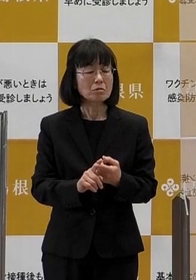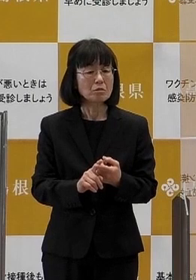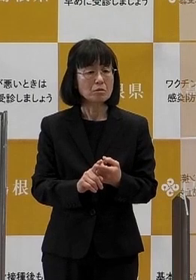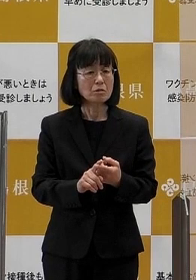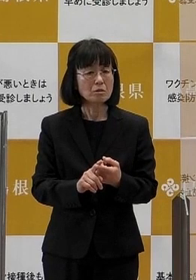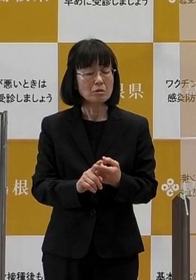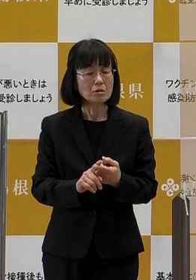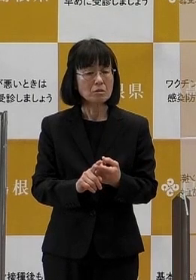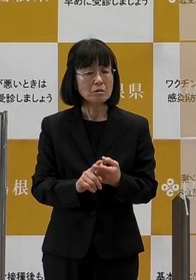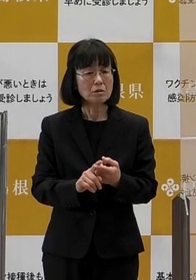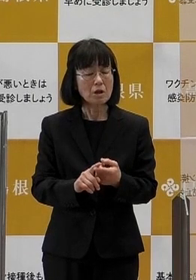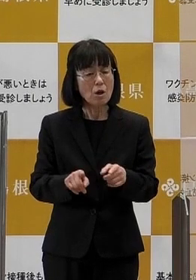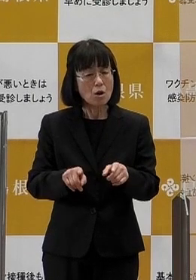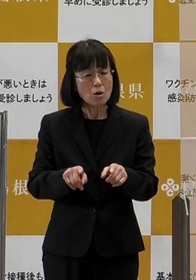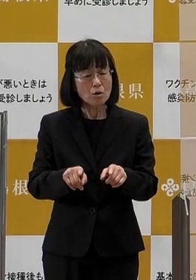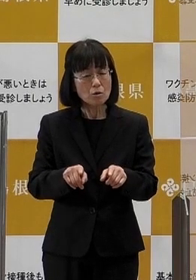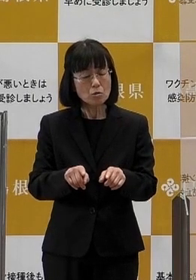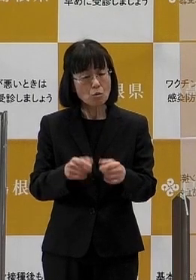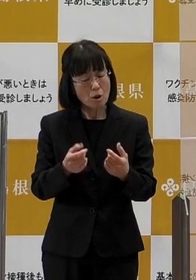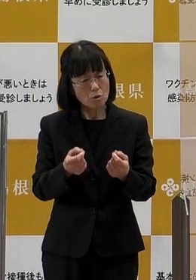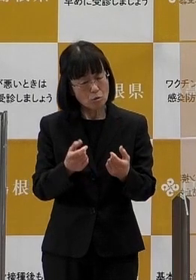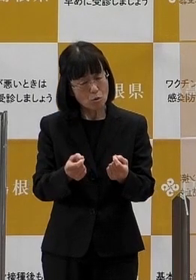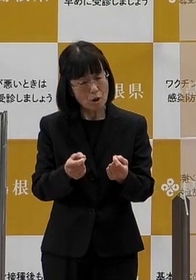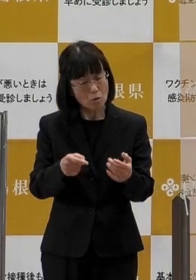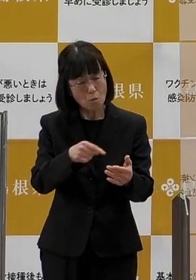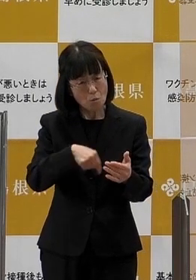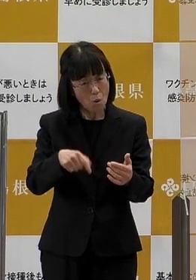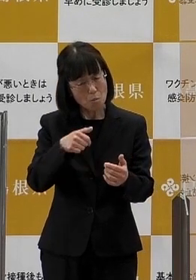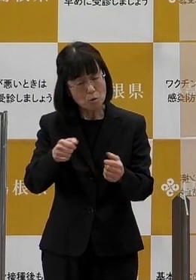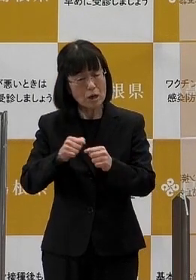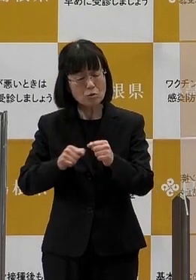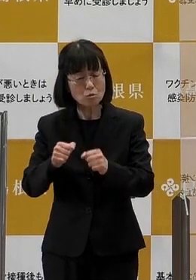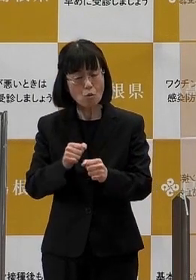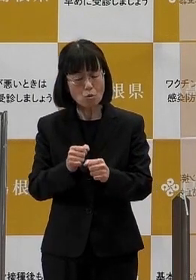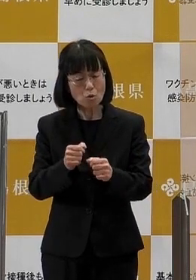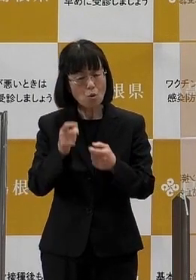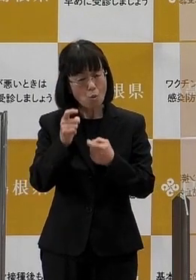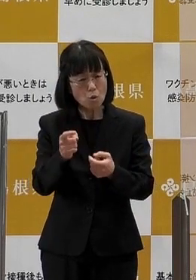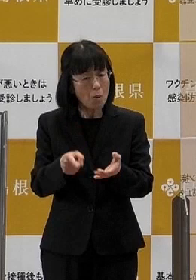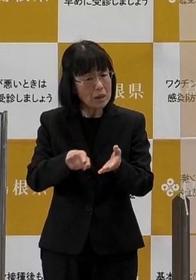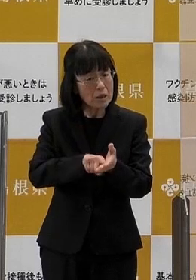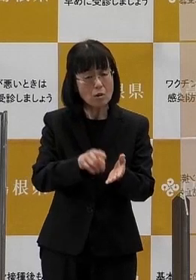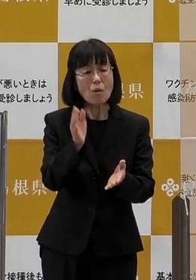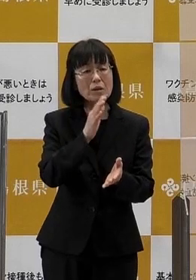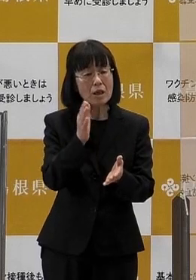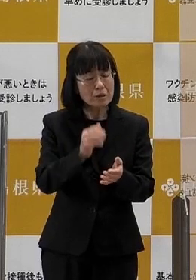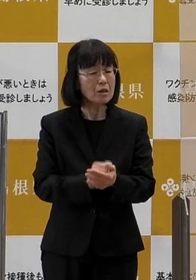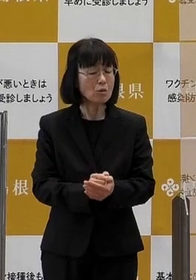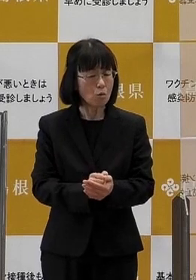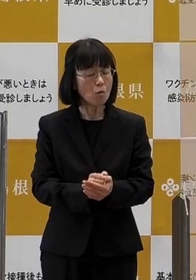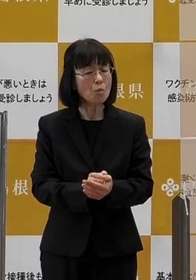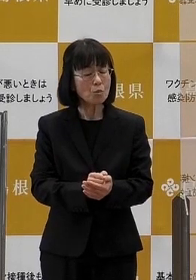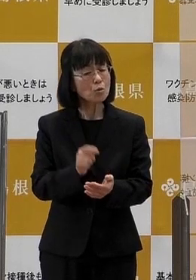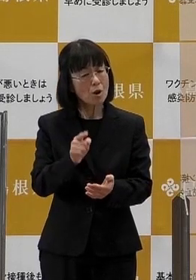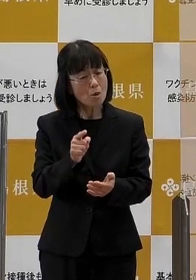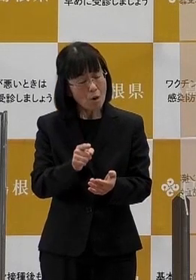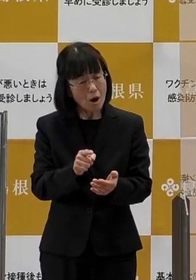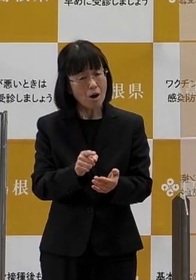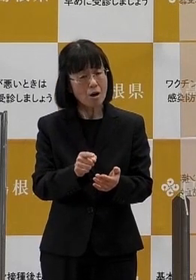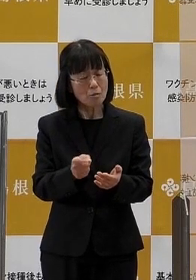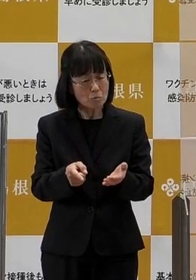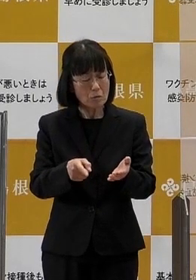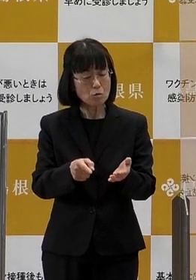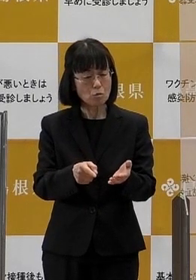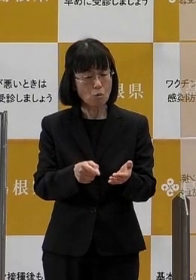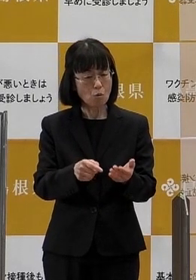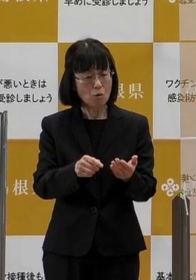許容したい、許容するつもりです。ちょっとそれ部活動まで入れてませんけど、まあ、そういうことです、まあ、例外として扱ってしかるべきではないか